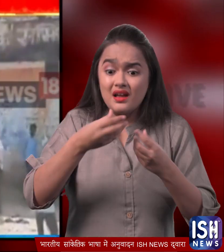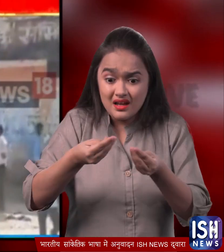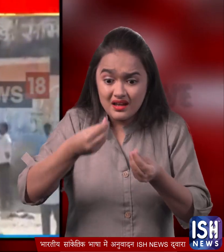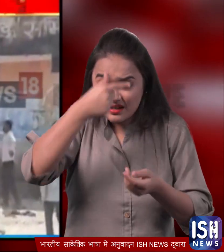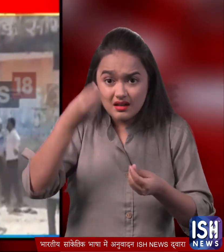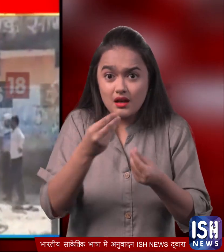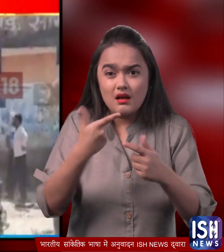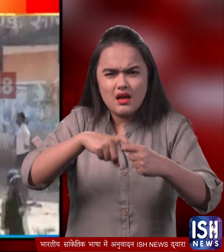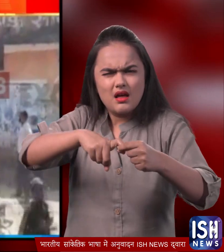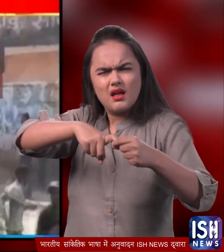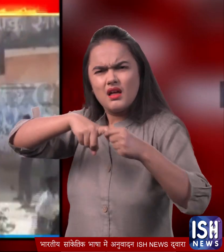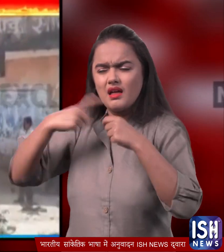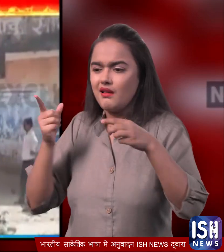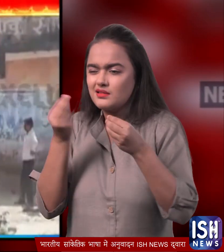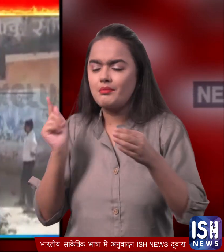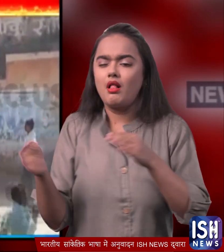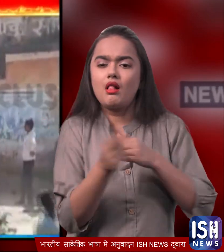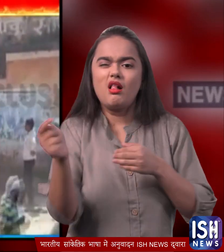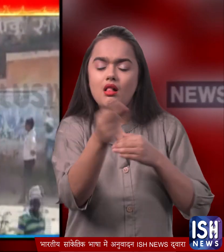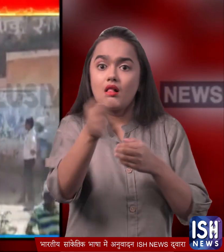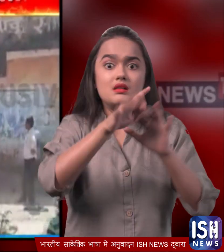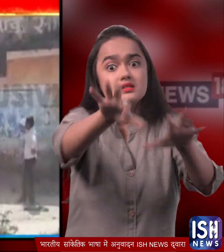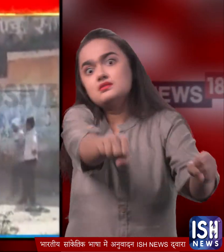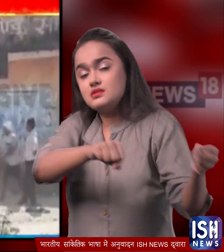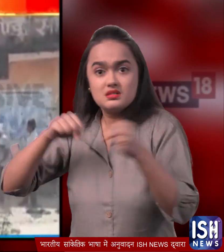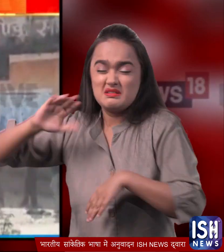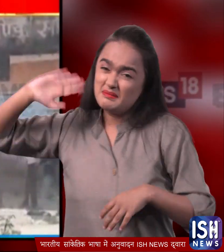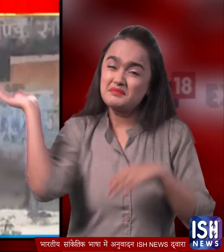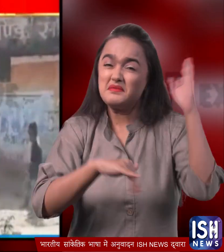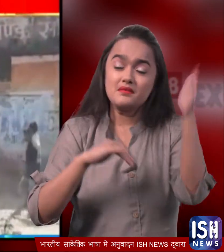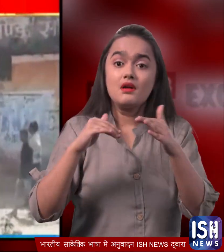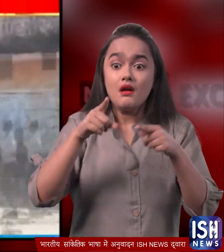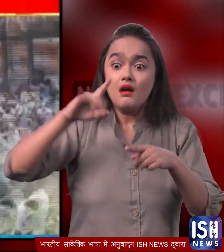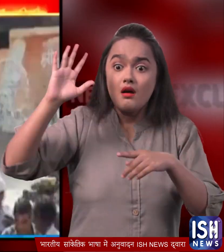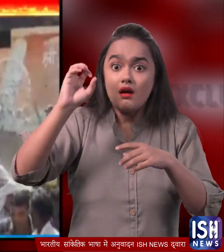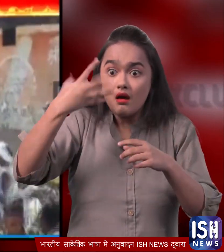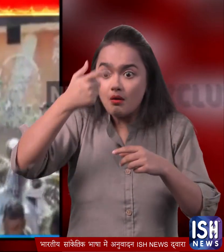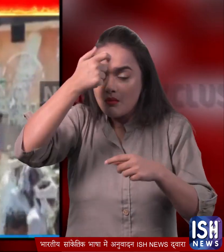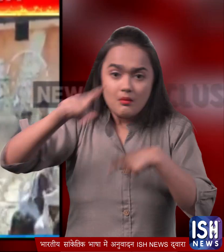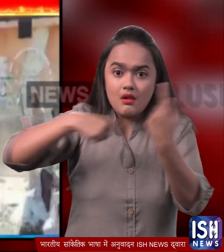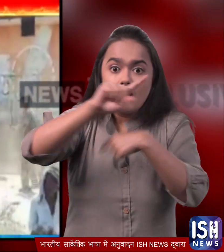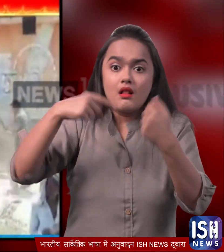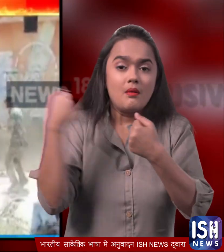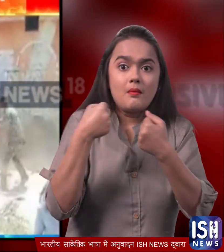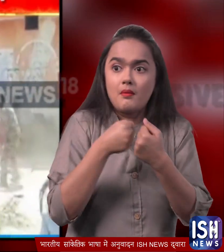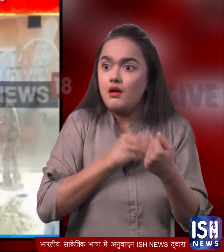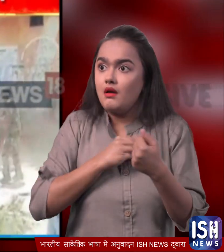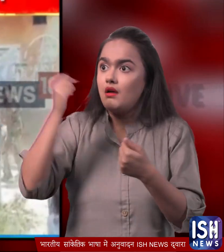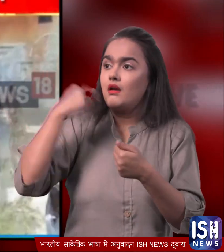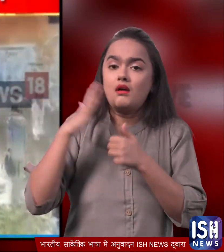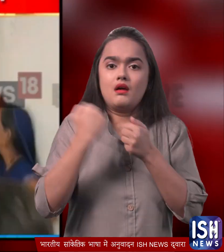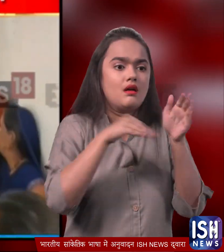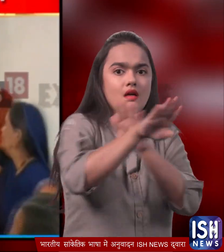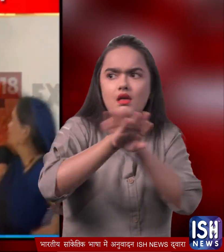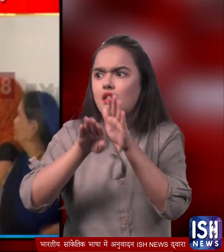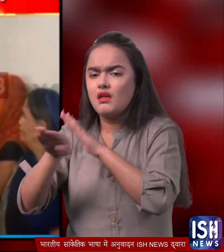खाद के लिए जबरन लाइन में घुसने वालों को बाहर निकालकर पीटा गया, जिसकी वजह से अफरा तफरी मच गई और लोग पिटाई के डर से इधर उधर भागते